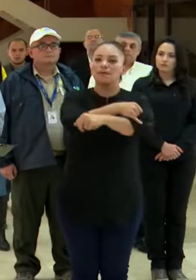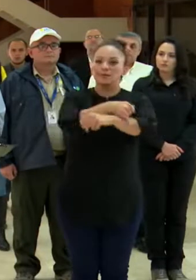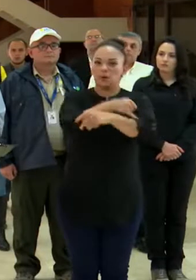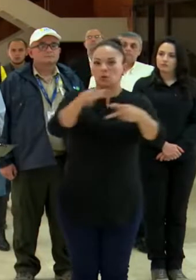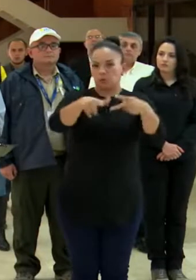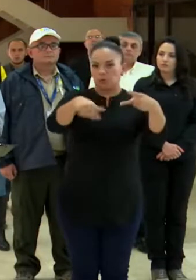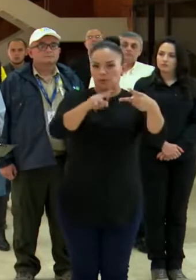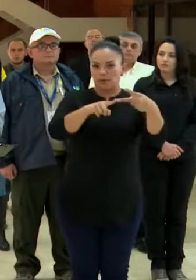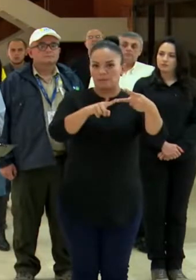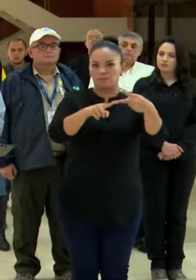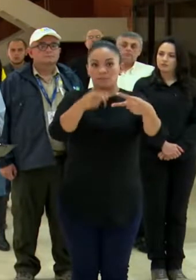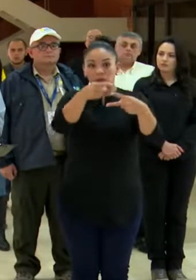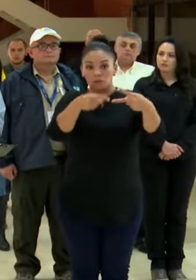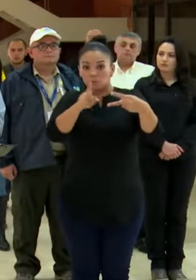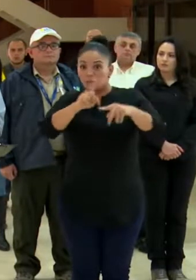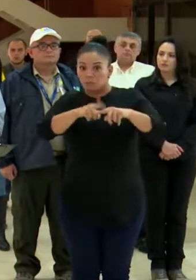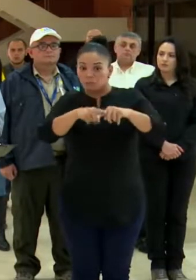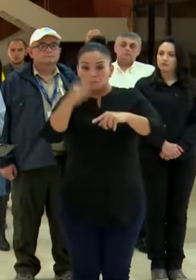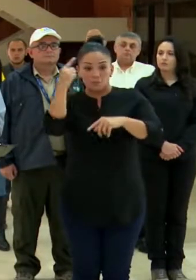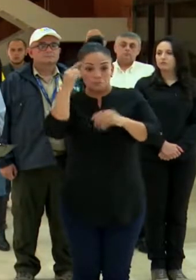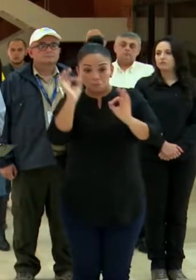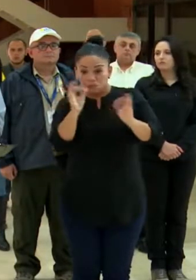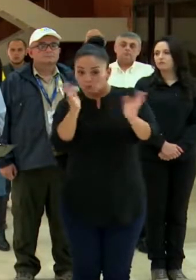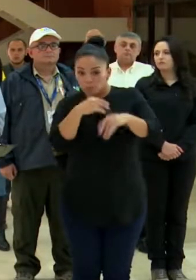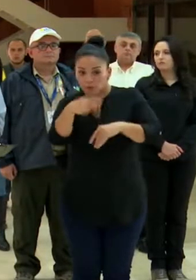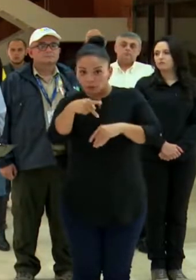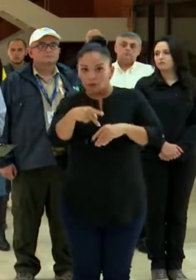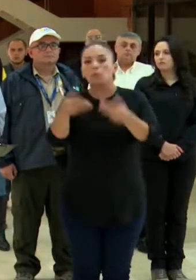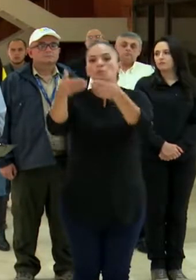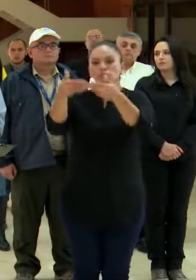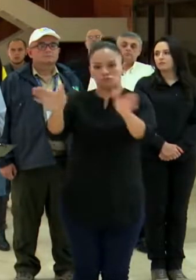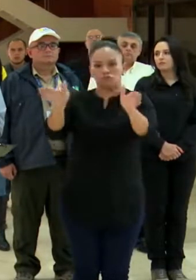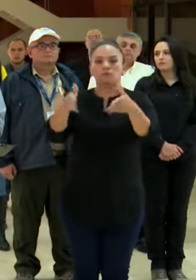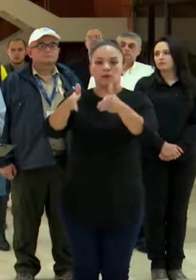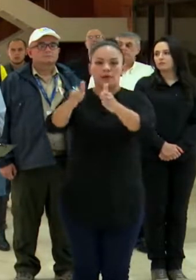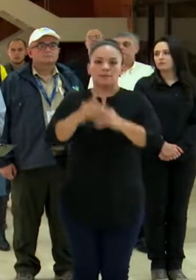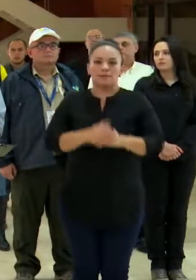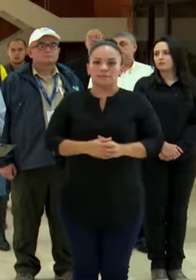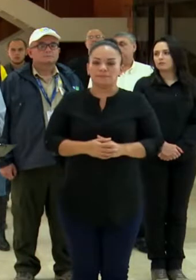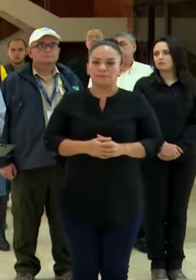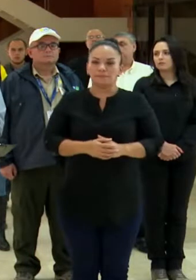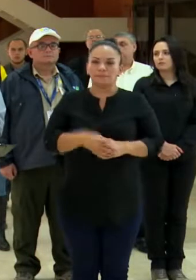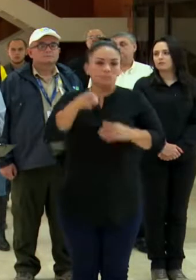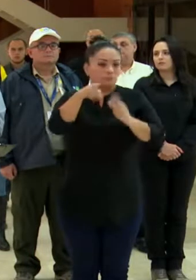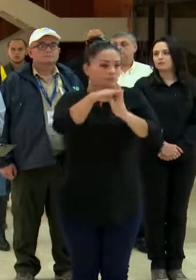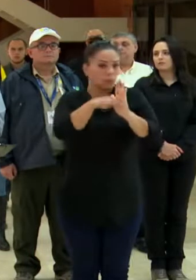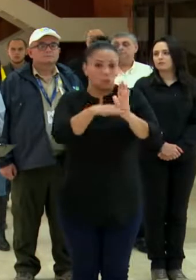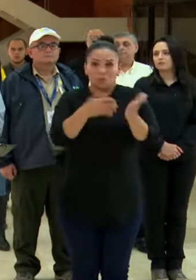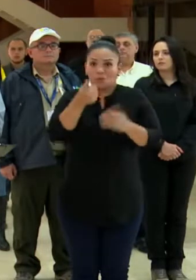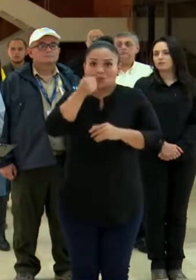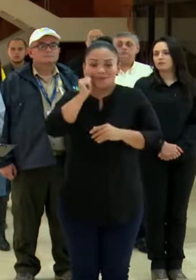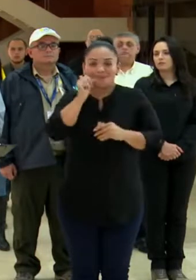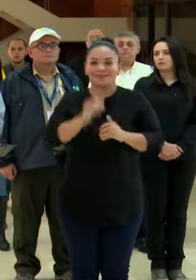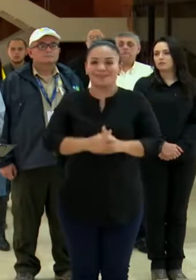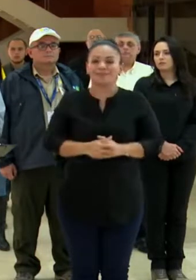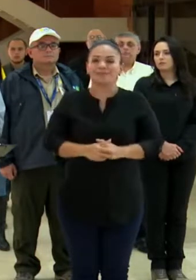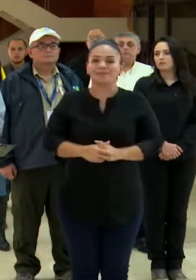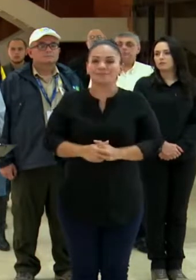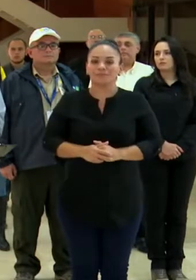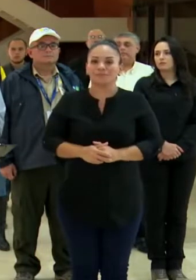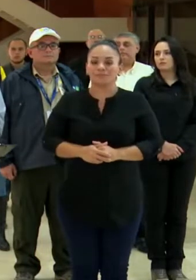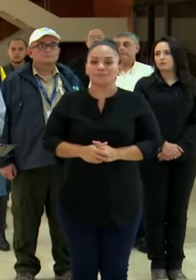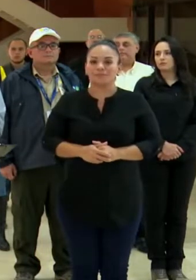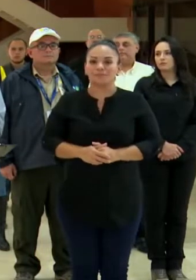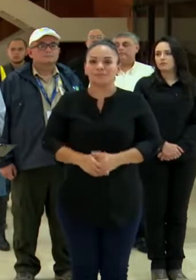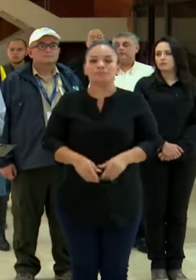con base en eso se da la apertura si se estima que no hay riesgo. Ese fue el mismo protocolo que se siguió el día de ayer.